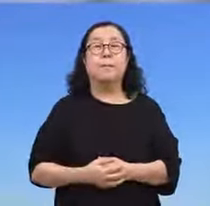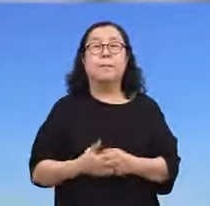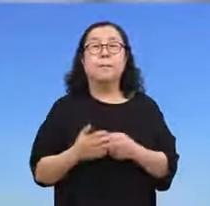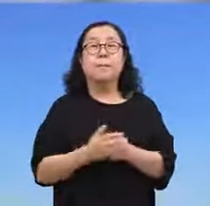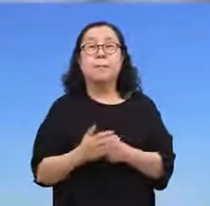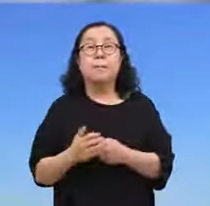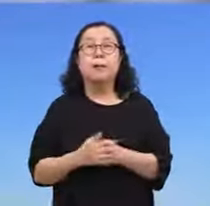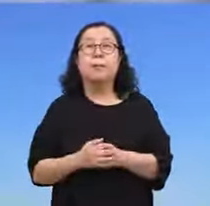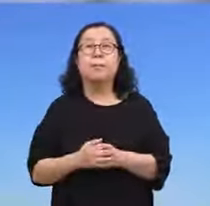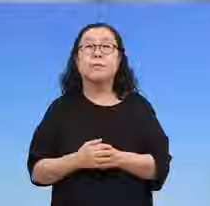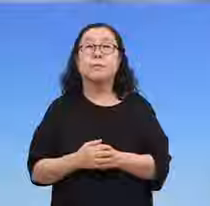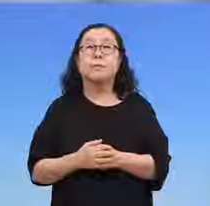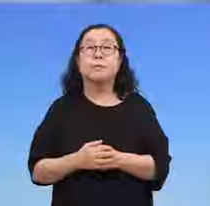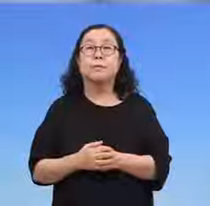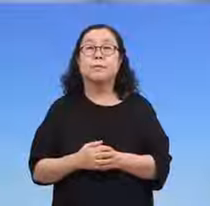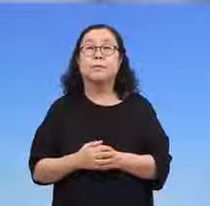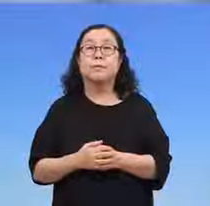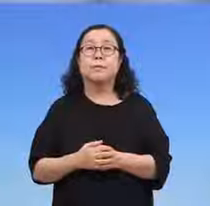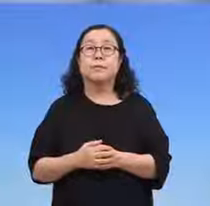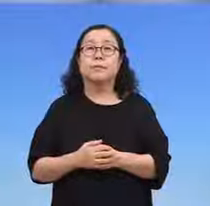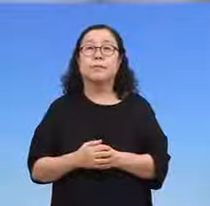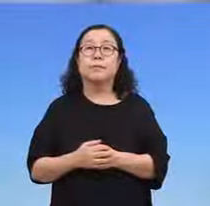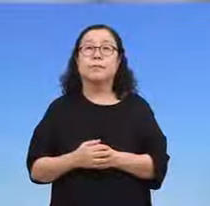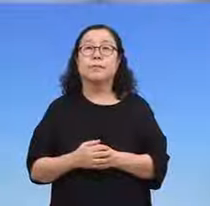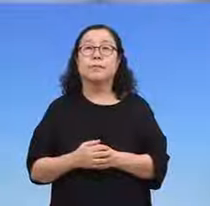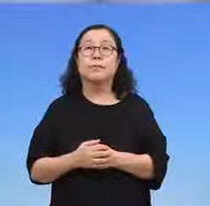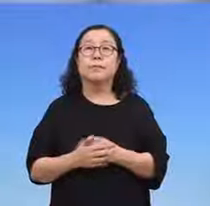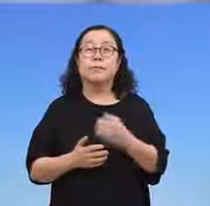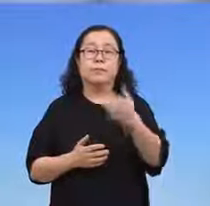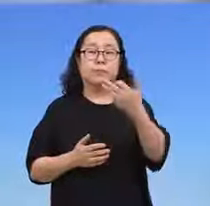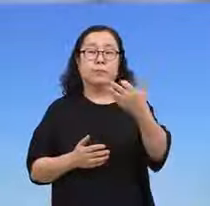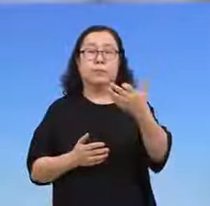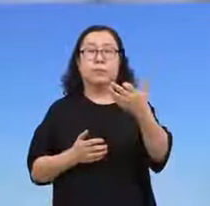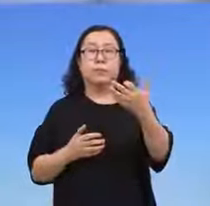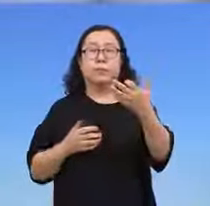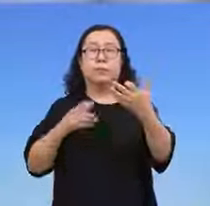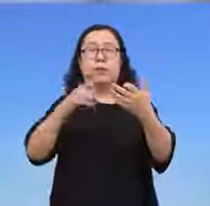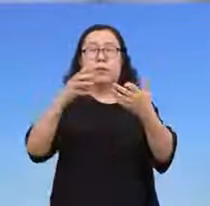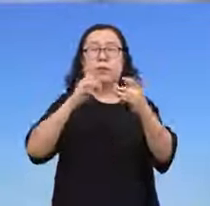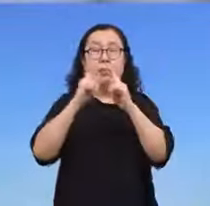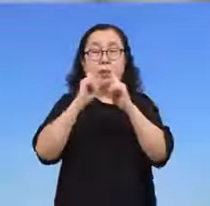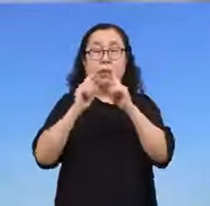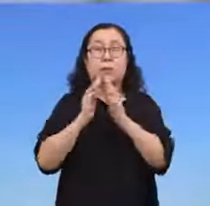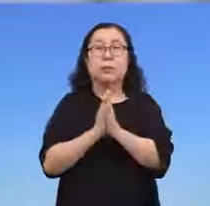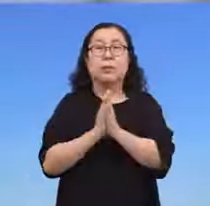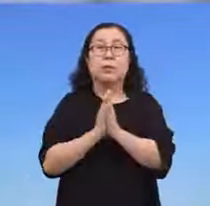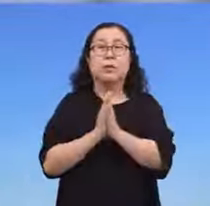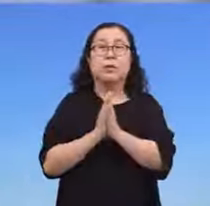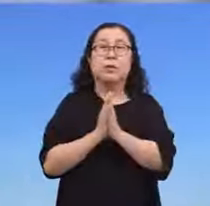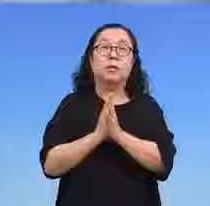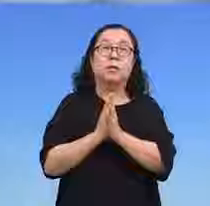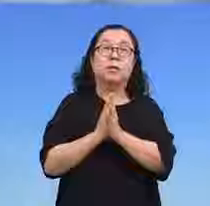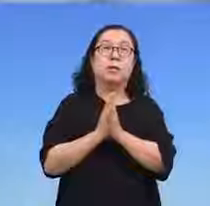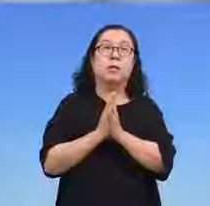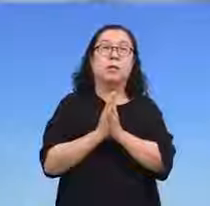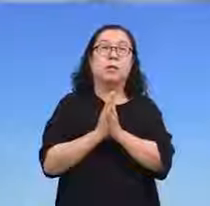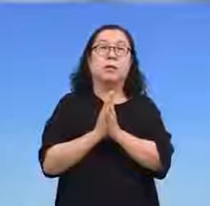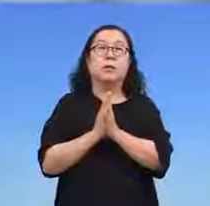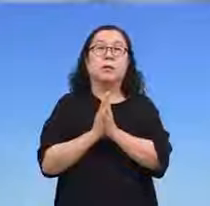이런 면에서 저는 이 19절 말씀, 우리 성경으로는요, 이게